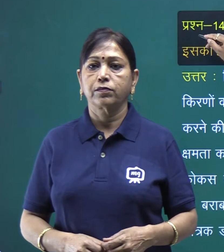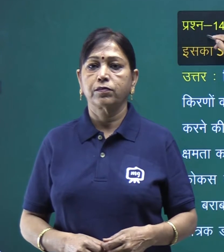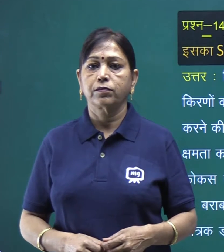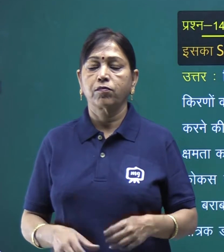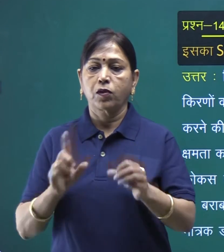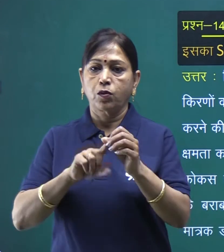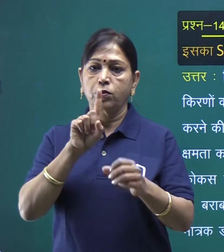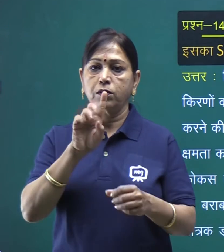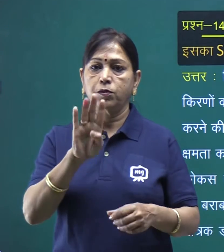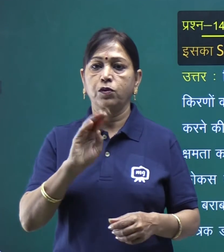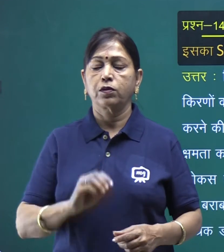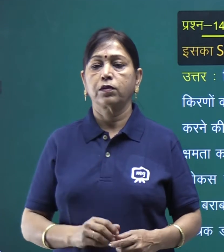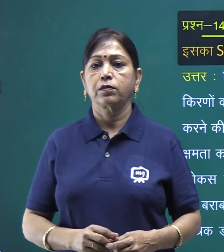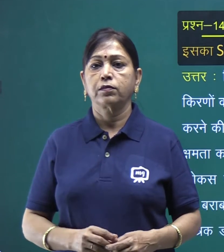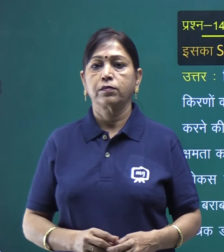प्रश्न 14।